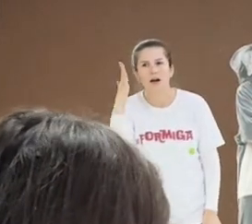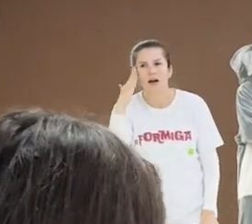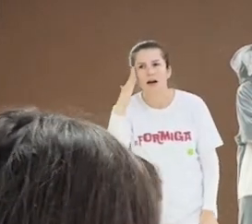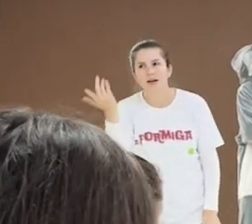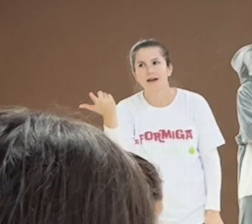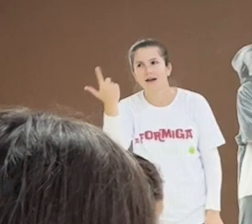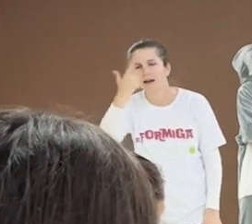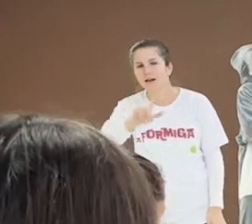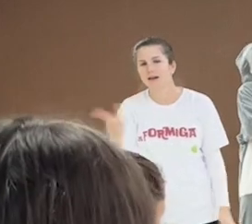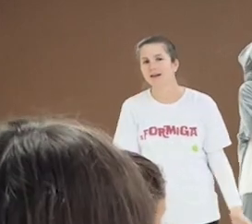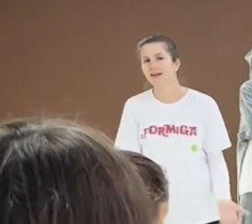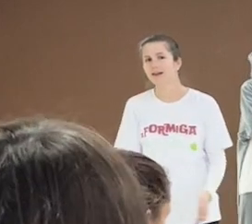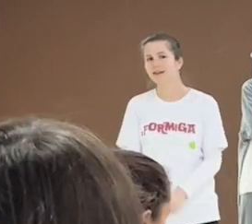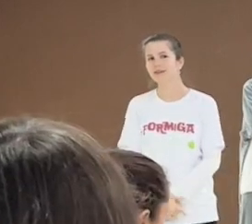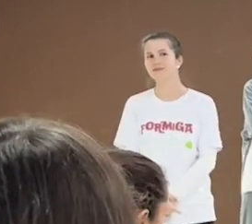embora?